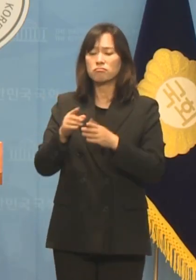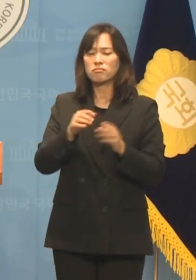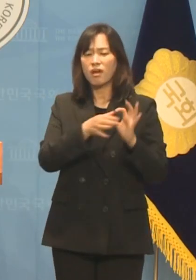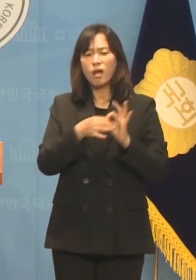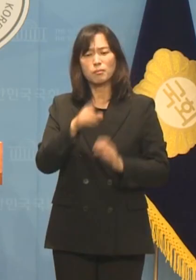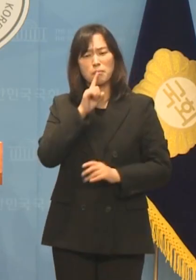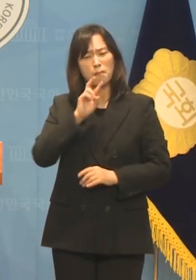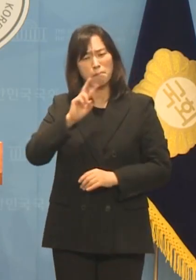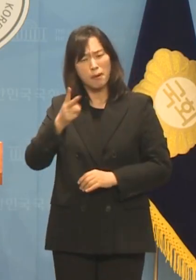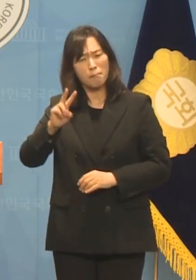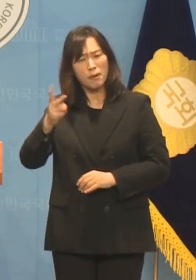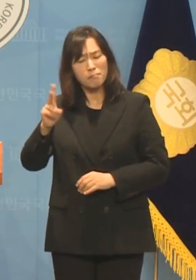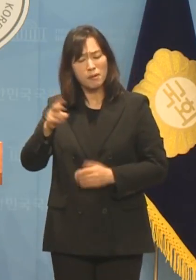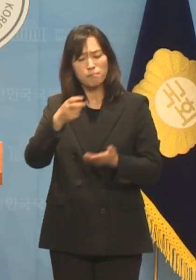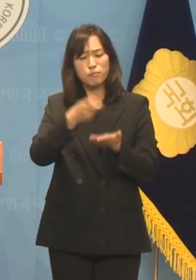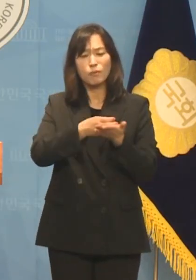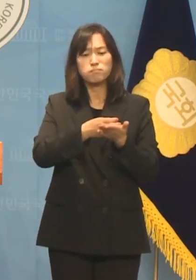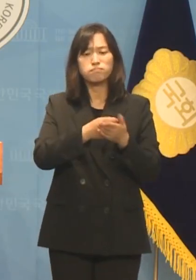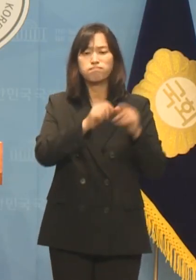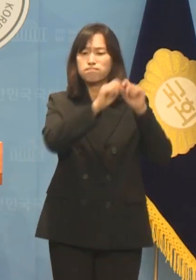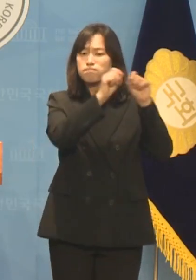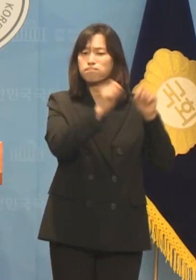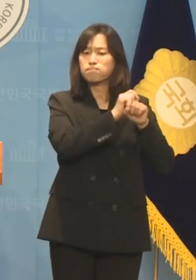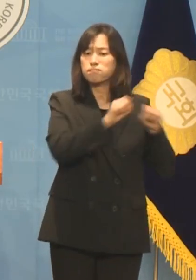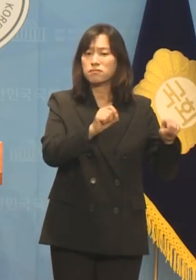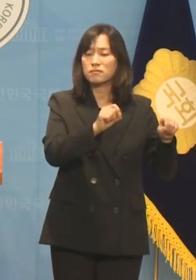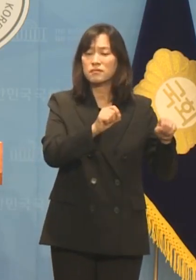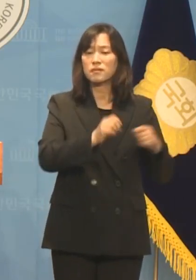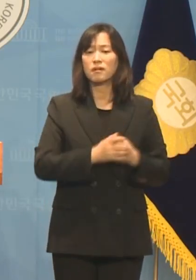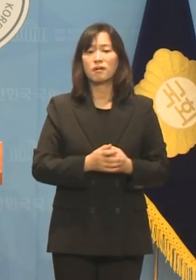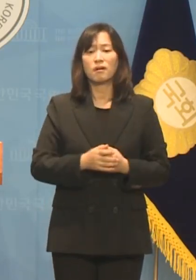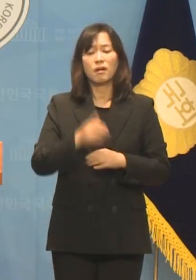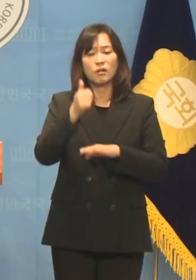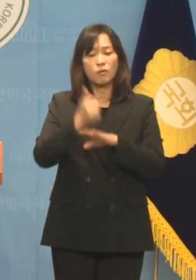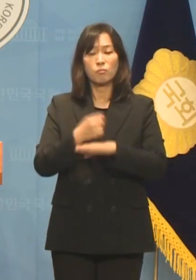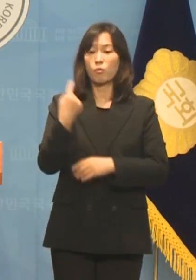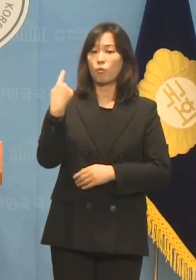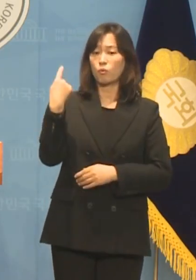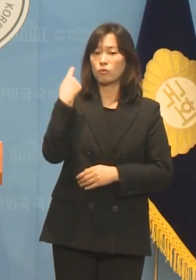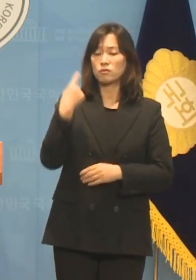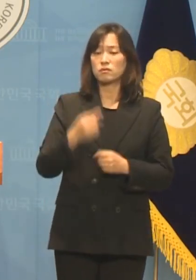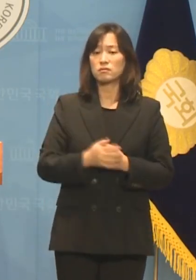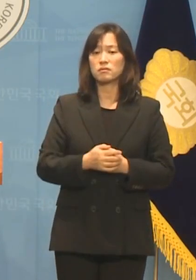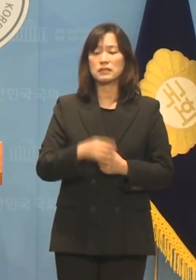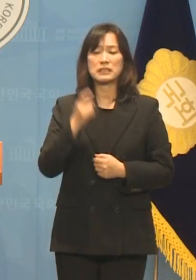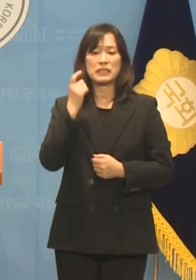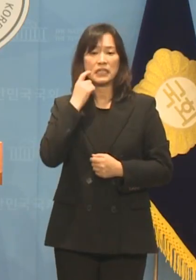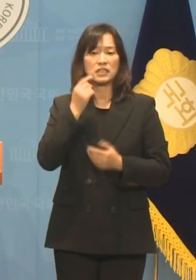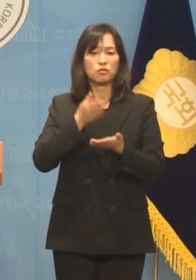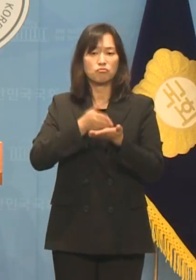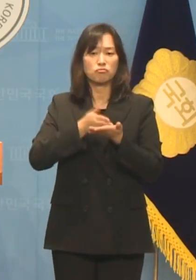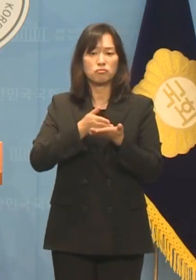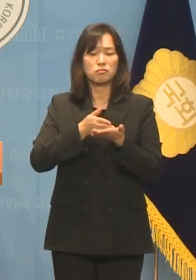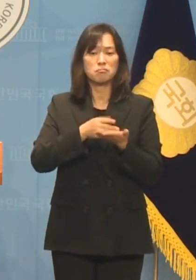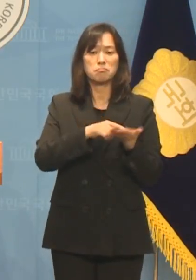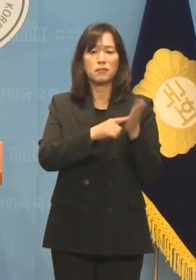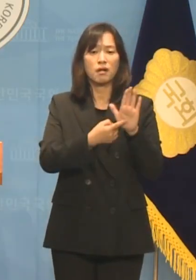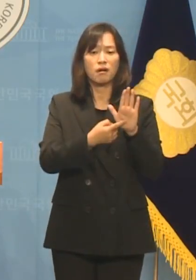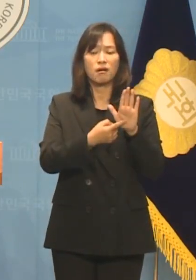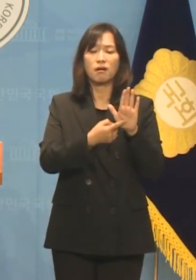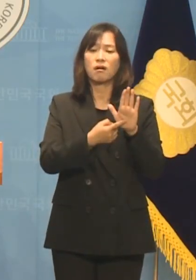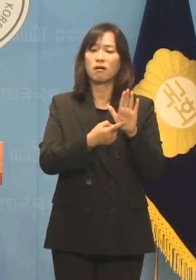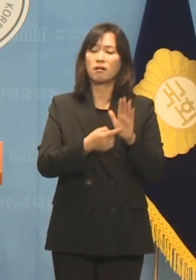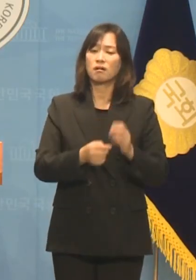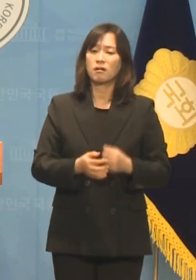말을 바꾸면서 법안을 보류시켰습니다. 급기야 어제는 가짜뉴스를 선동하는